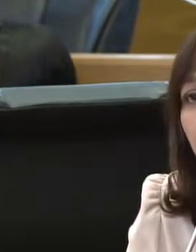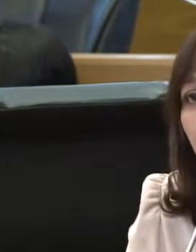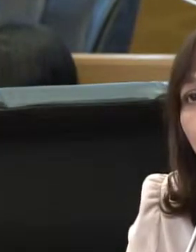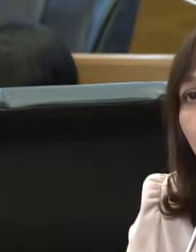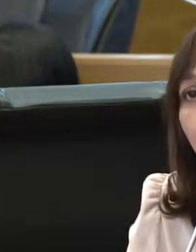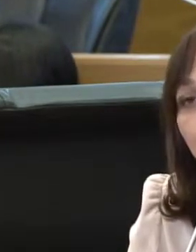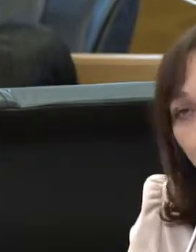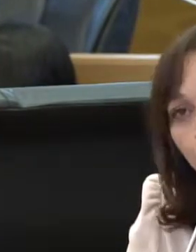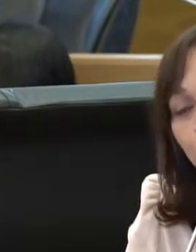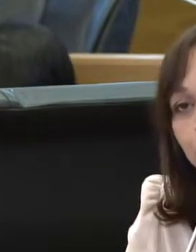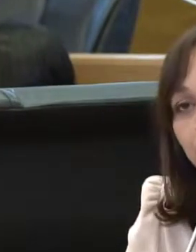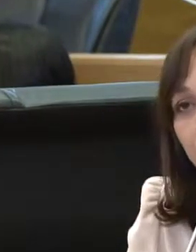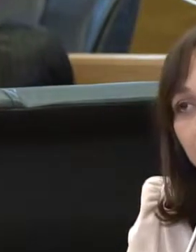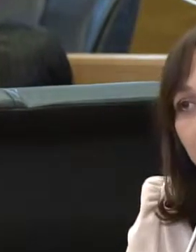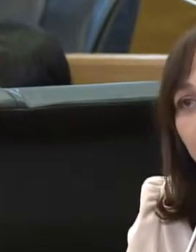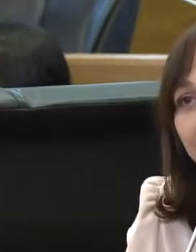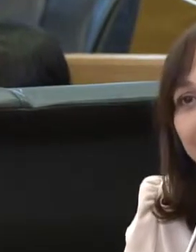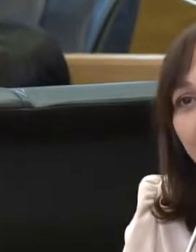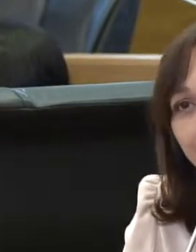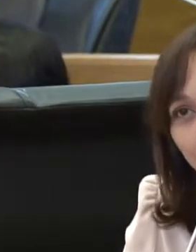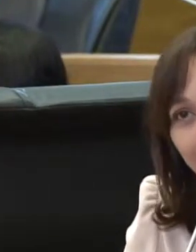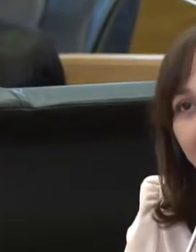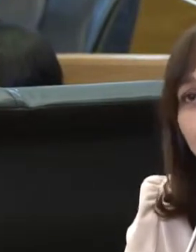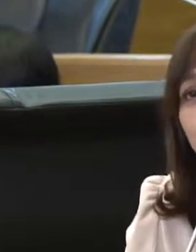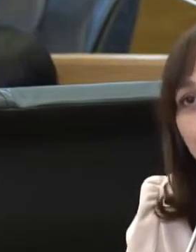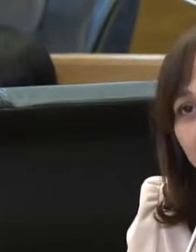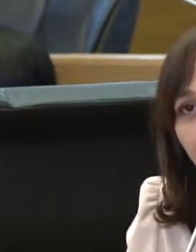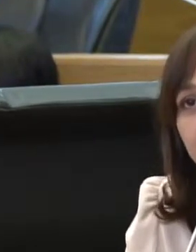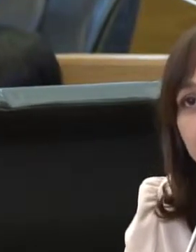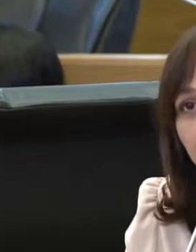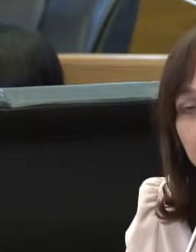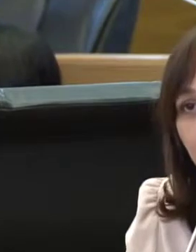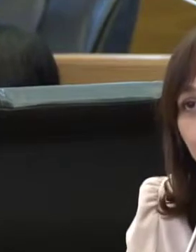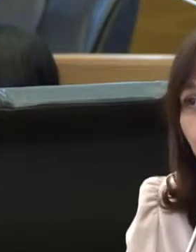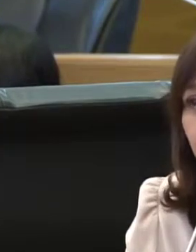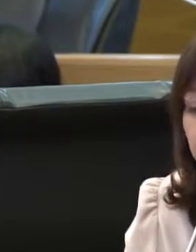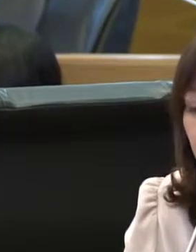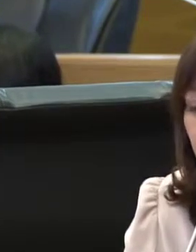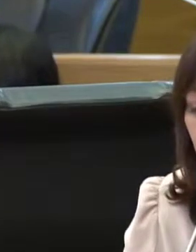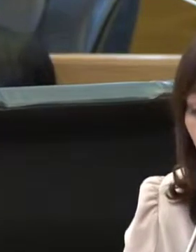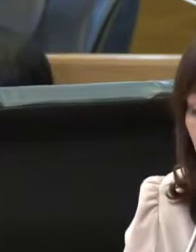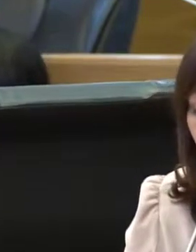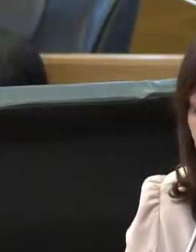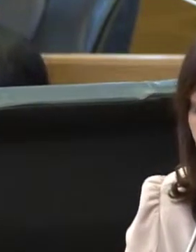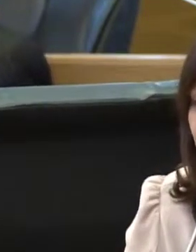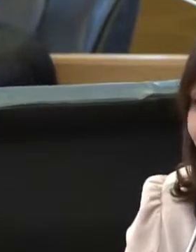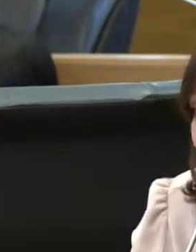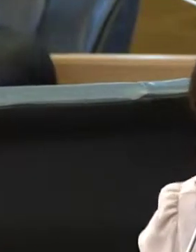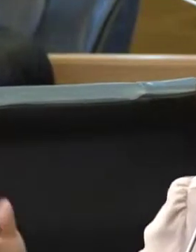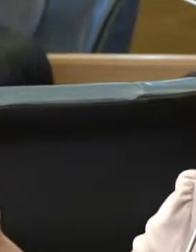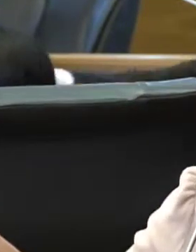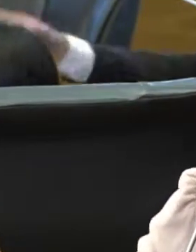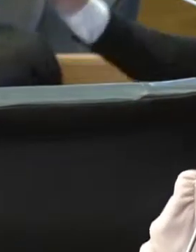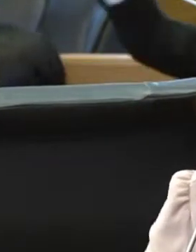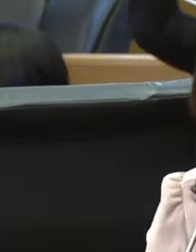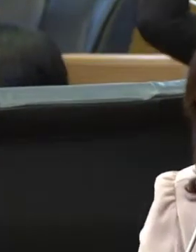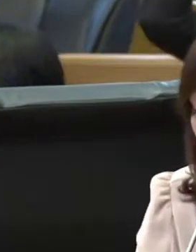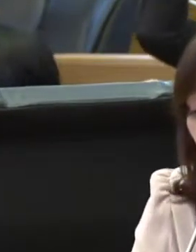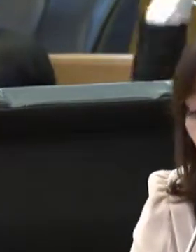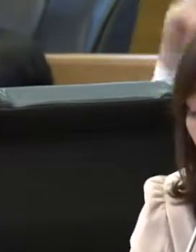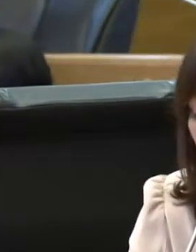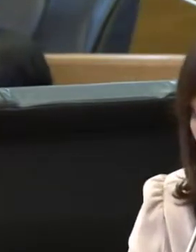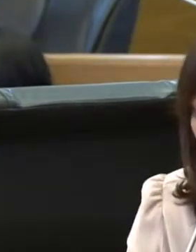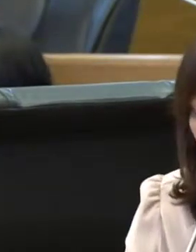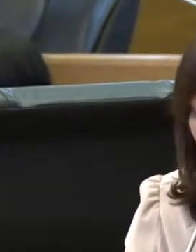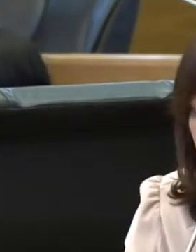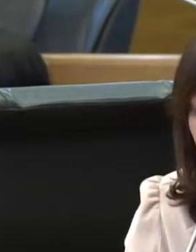cidades. Como nós temos também a questão do saneamento básico, esgotamento sanitário, que são problemas inerentes aos 4 municípios da ilha e aos demais, inclusive, do